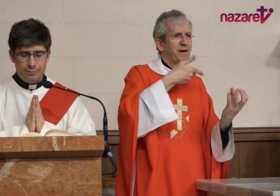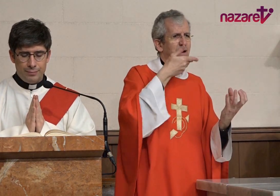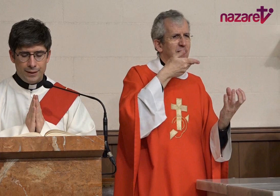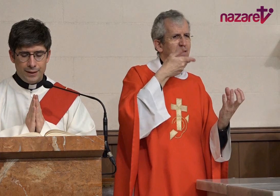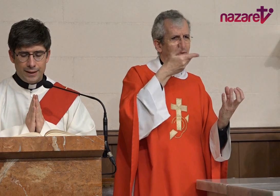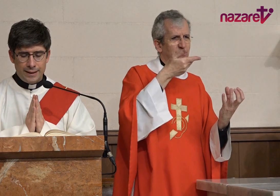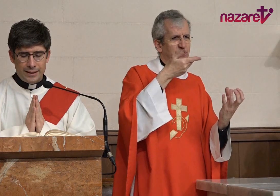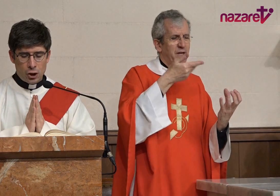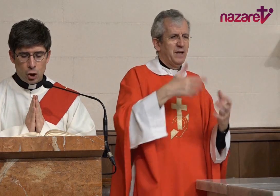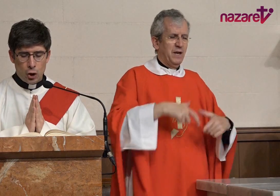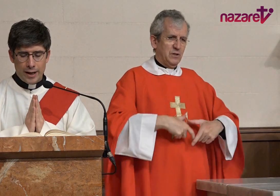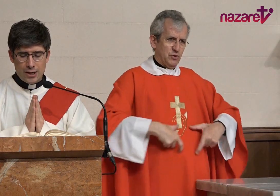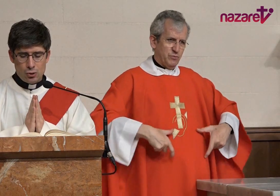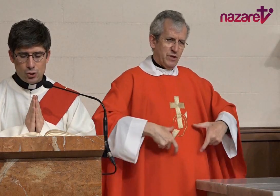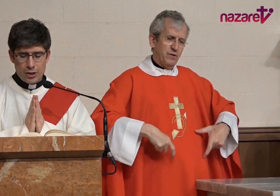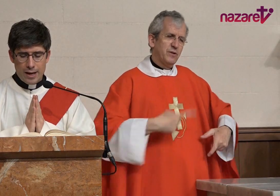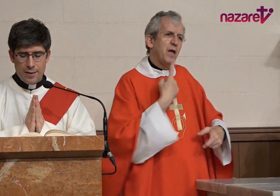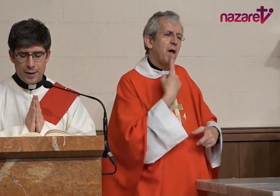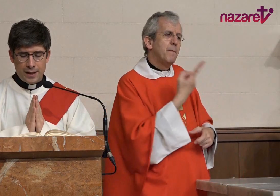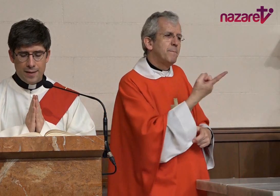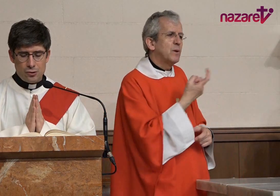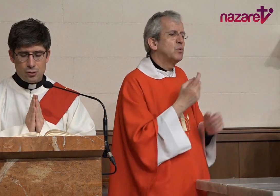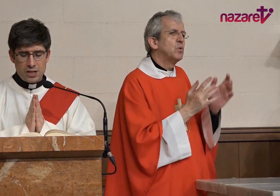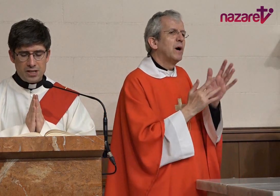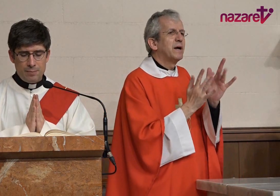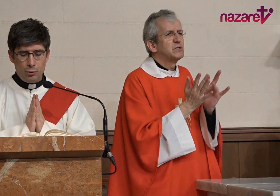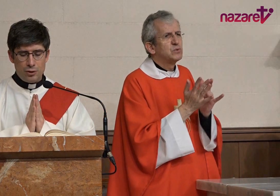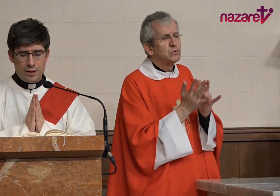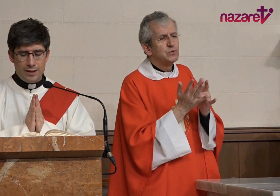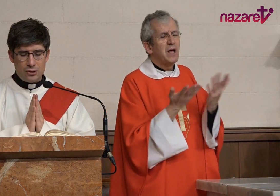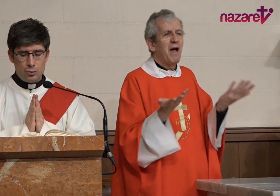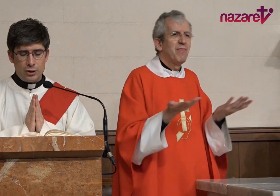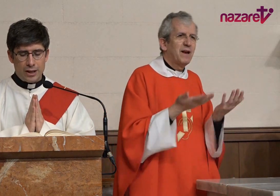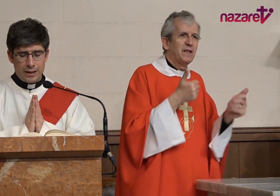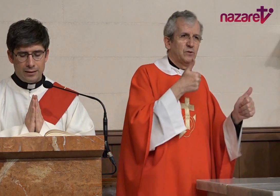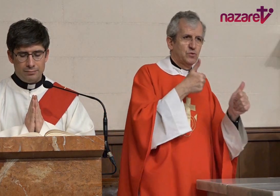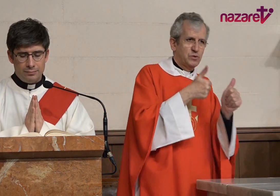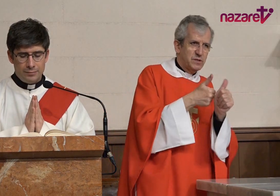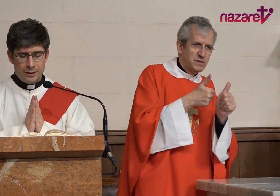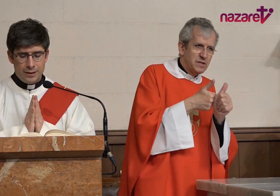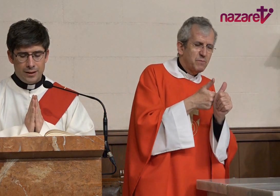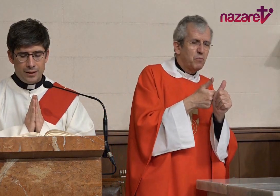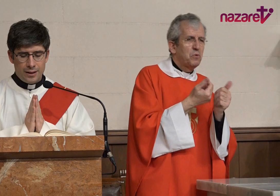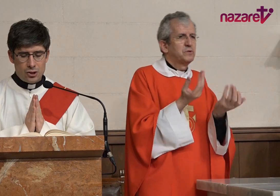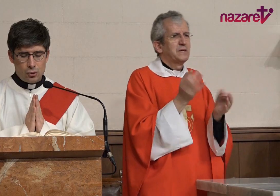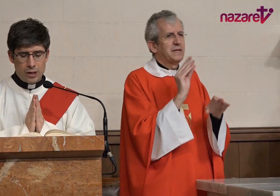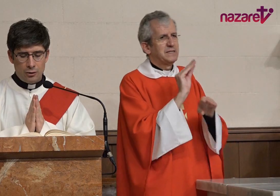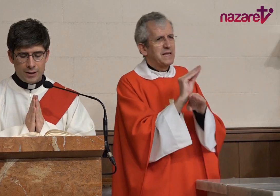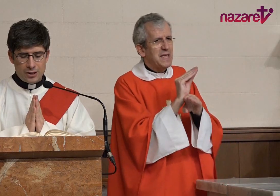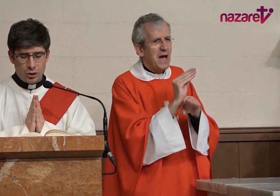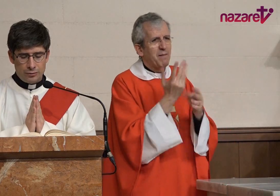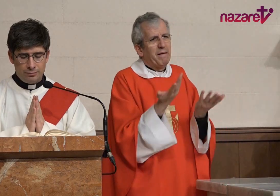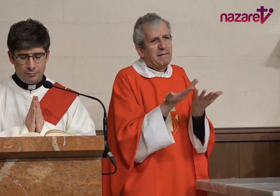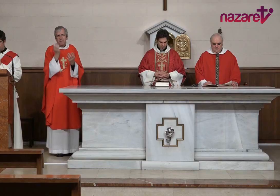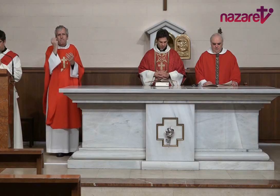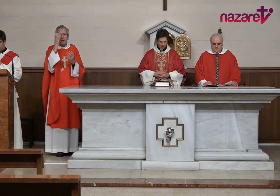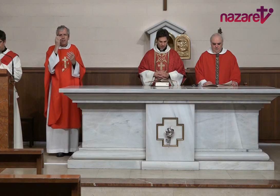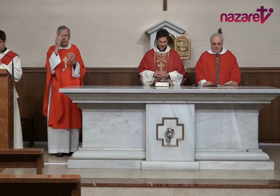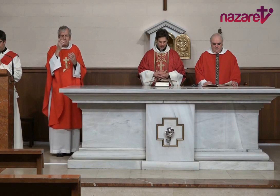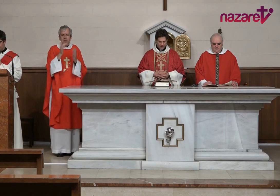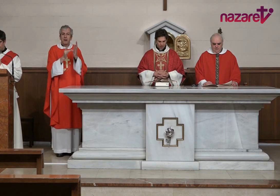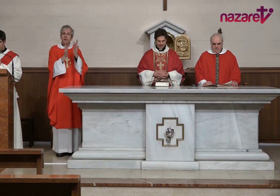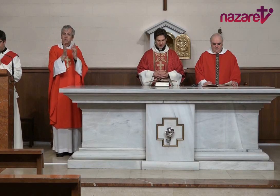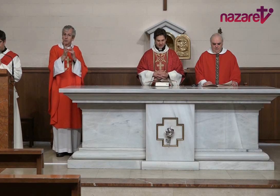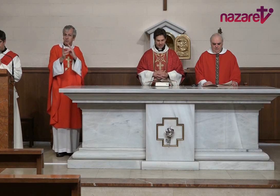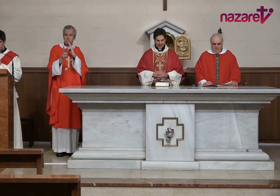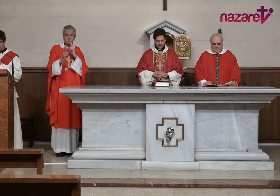sacerdote interrogó a Jesús acerca de sus discípulos y de su doctrina. Jesús le contestó: Yo